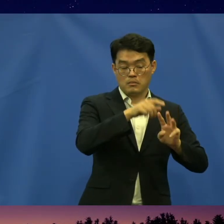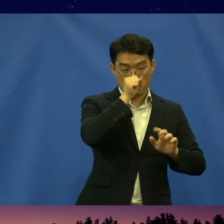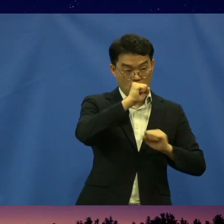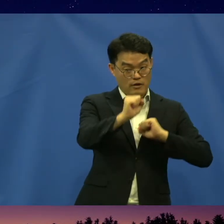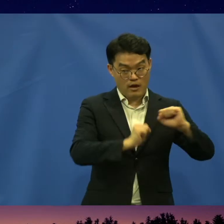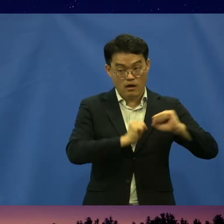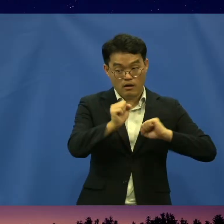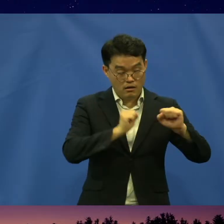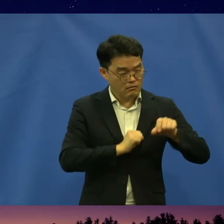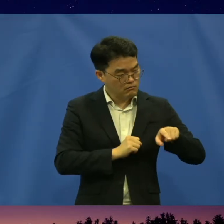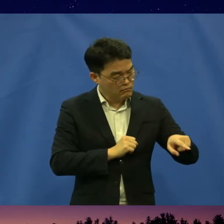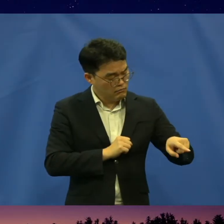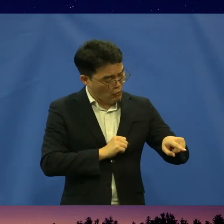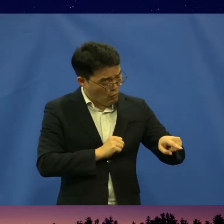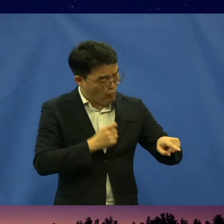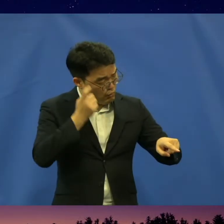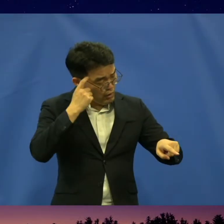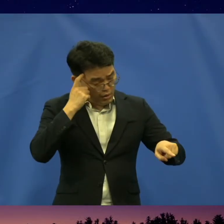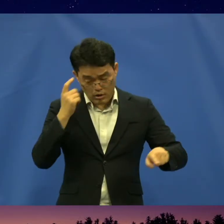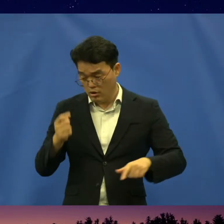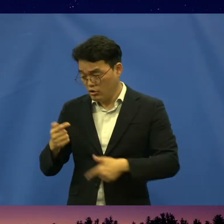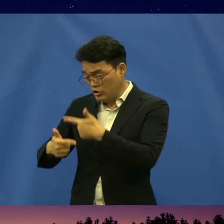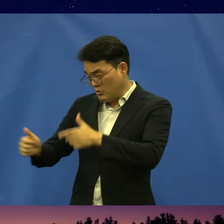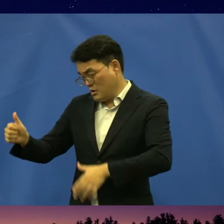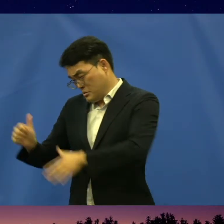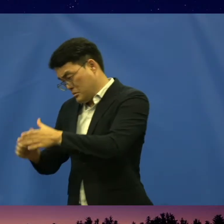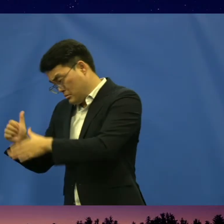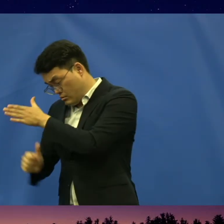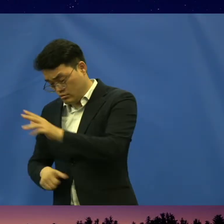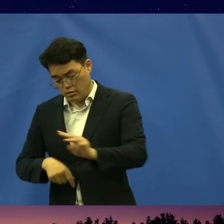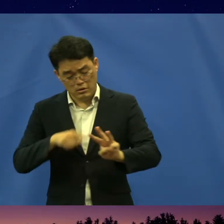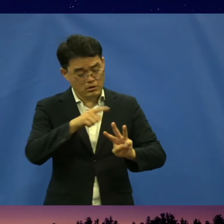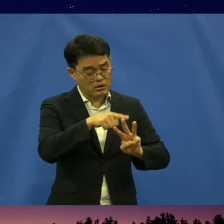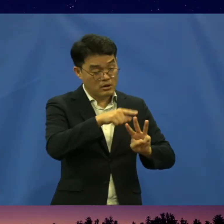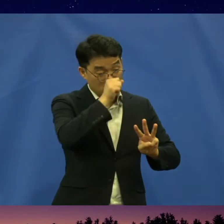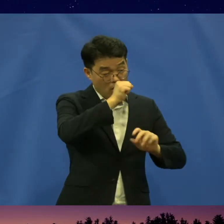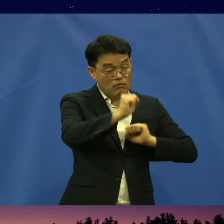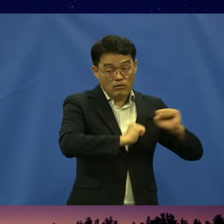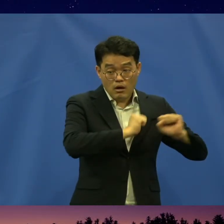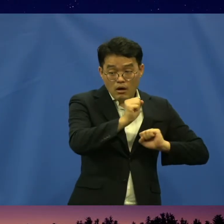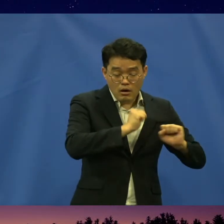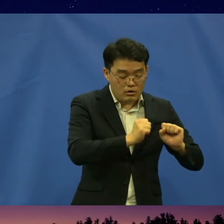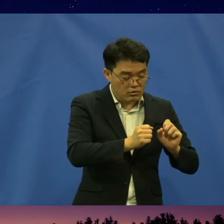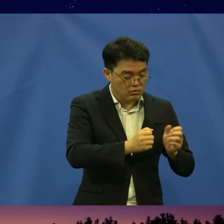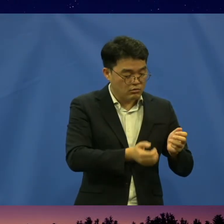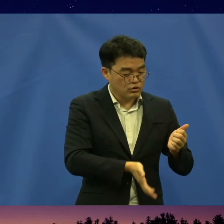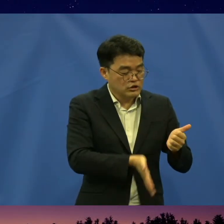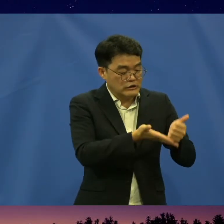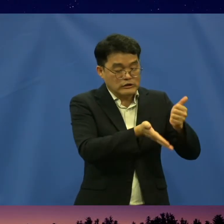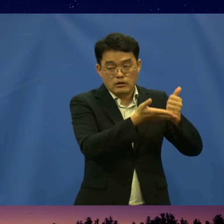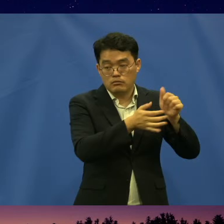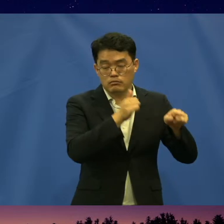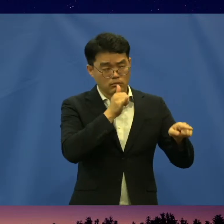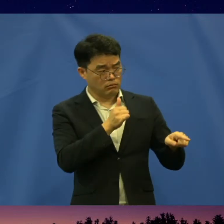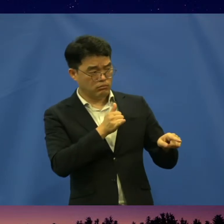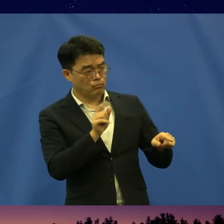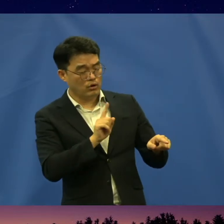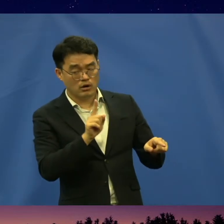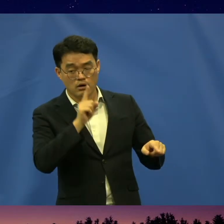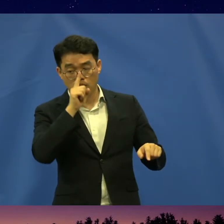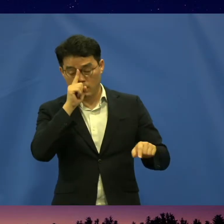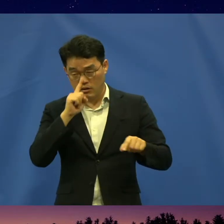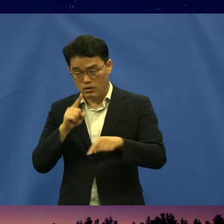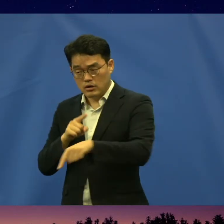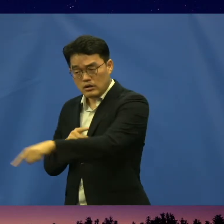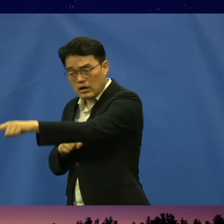일어나는 거, 뭐가 뭔지 알 길이 없어. 귀인들은 거짓과 아첨에 눈이 멀어 정확하게 현실을 보지 못하고 적들과